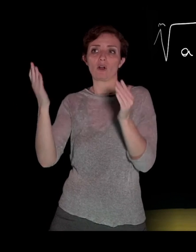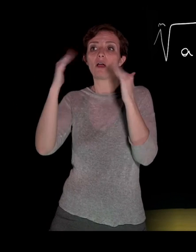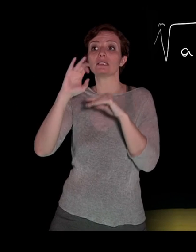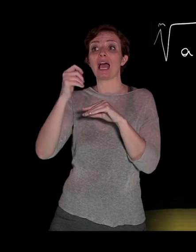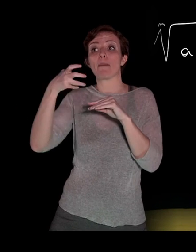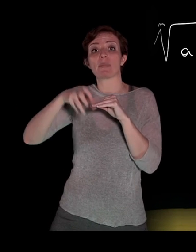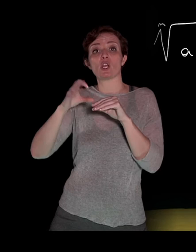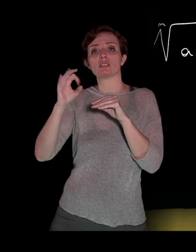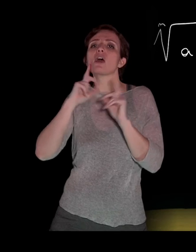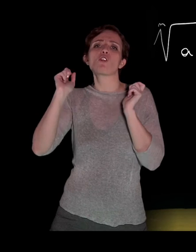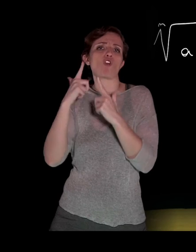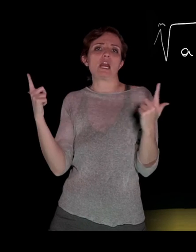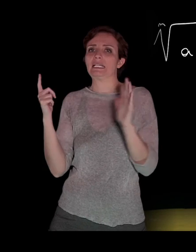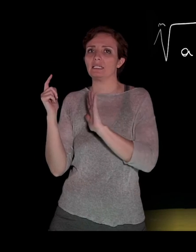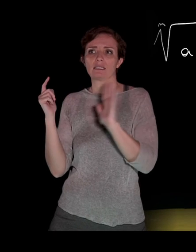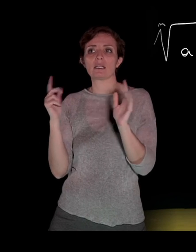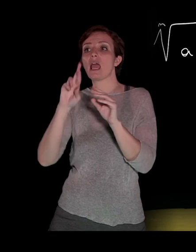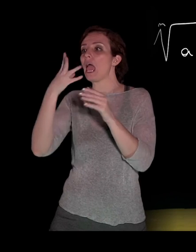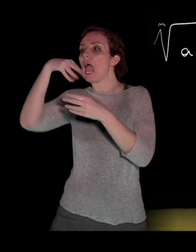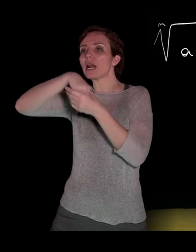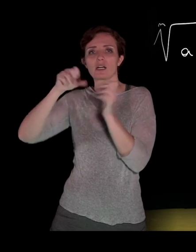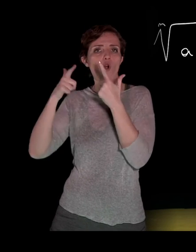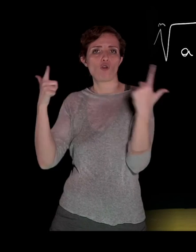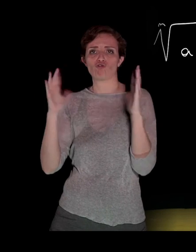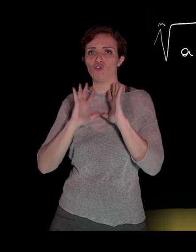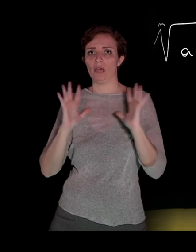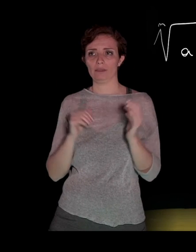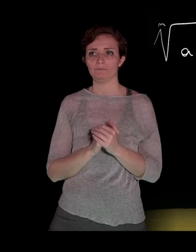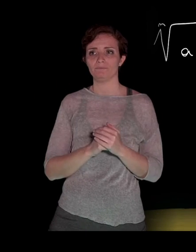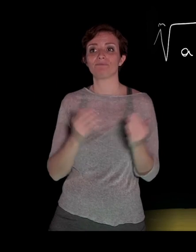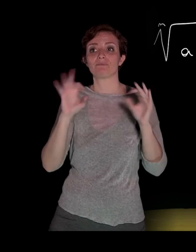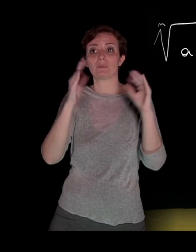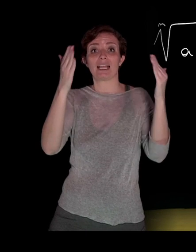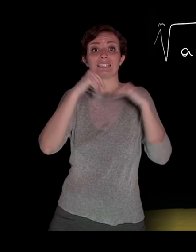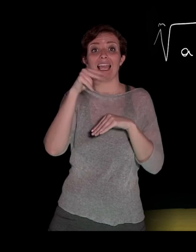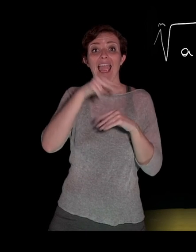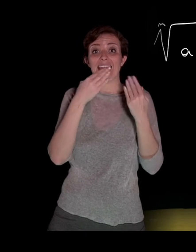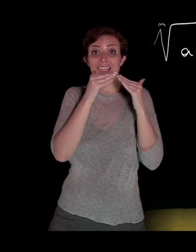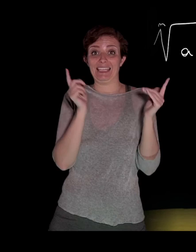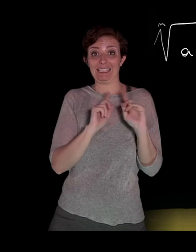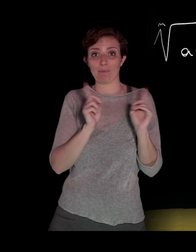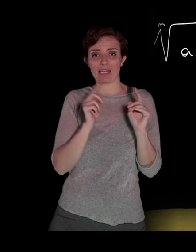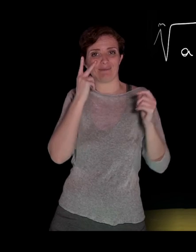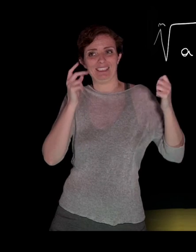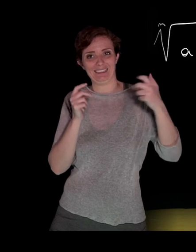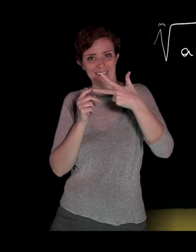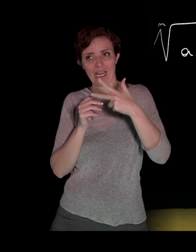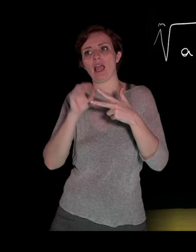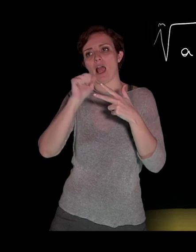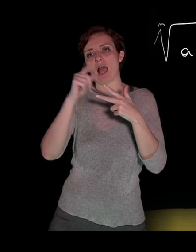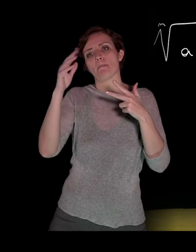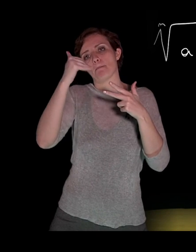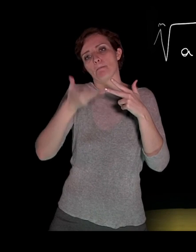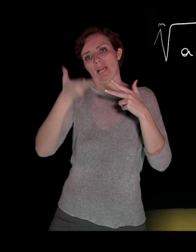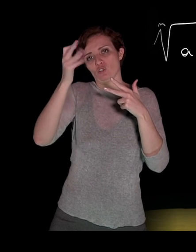minore di zero non esiste in r questo valore se invece n dispari i tre casi a maggiore di zero a